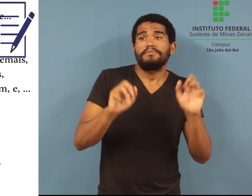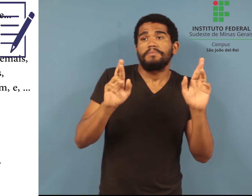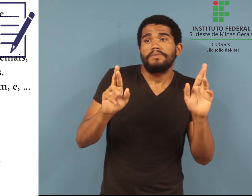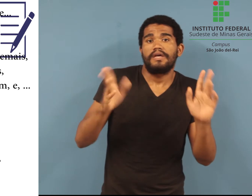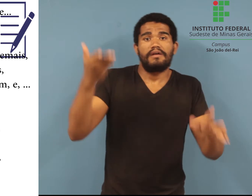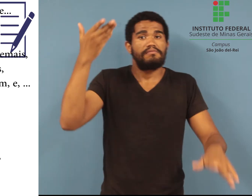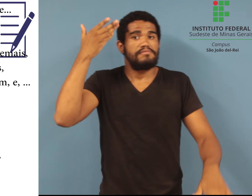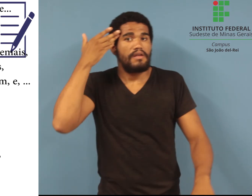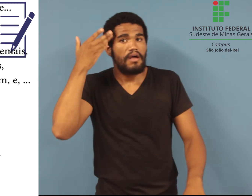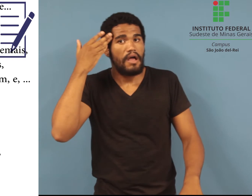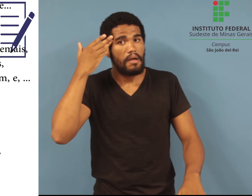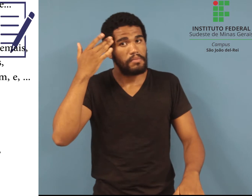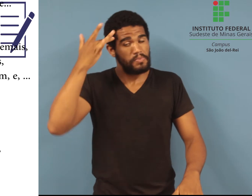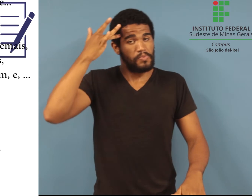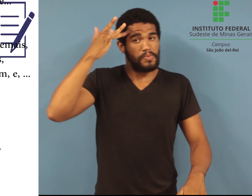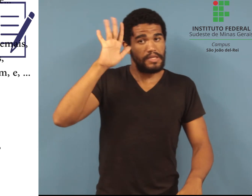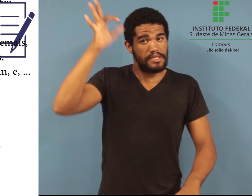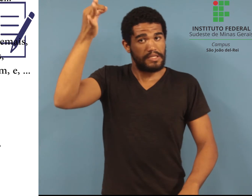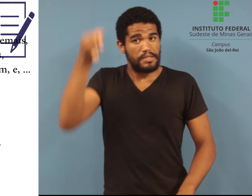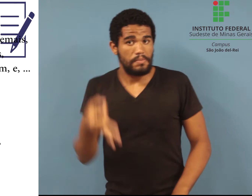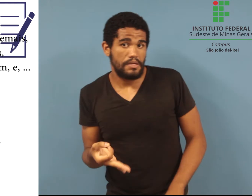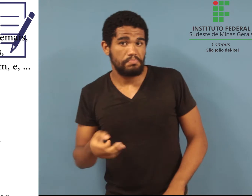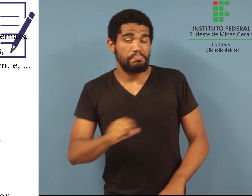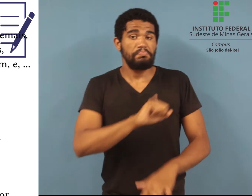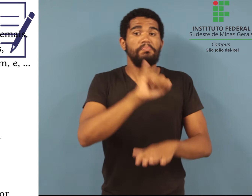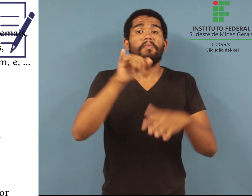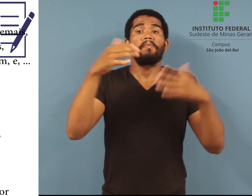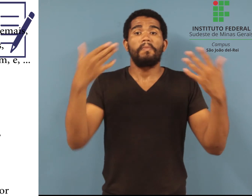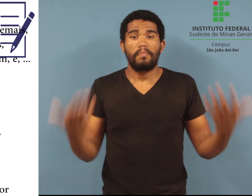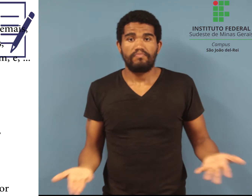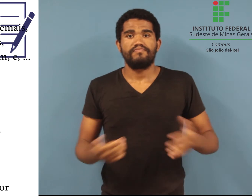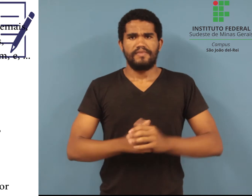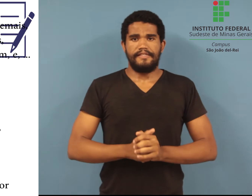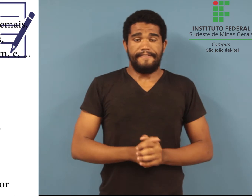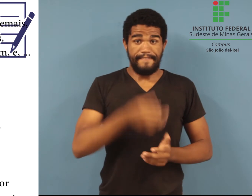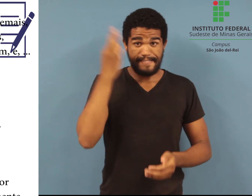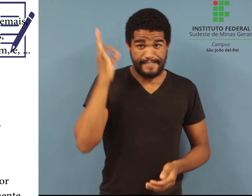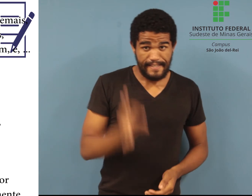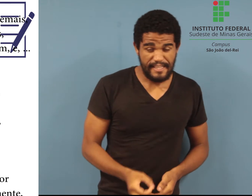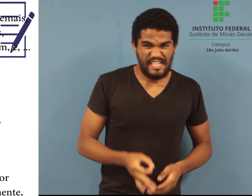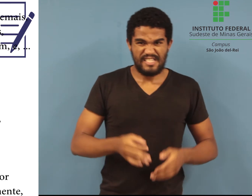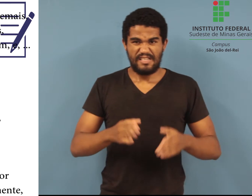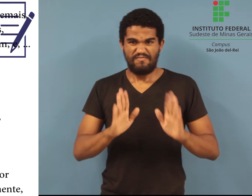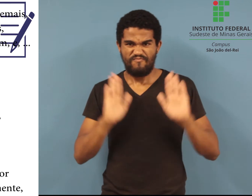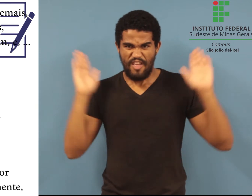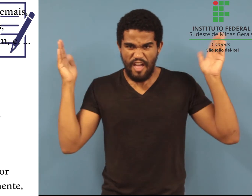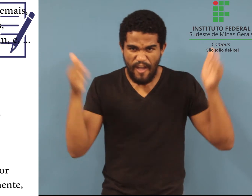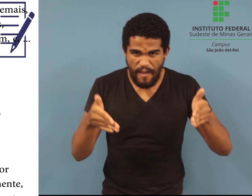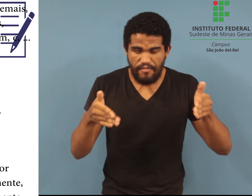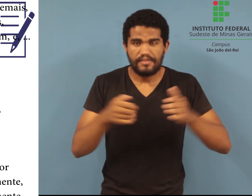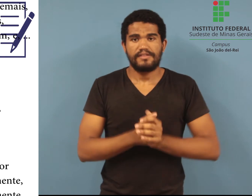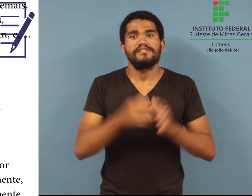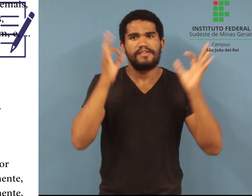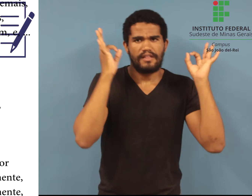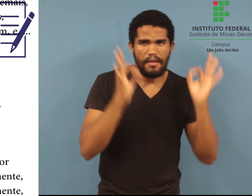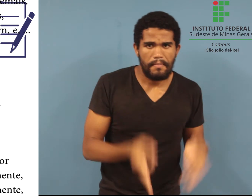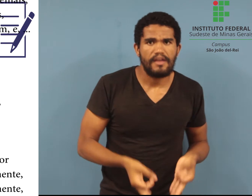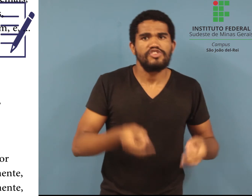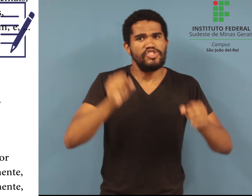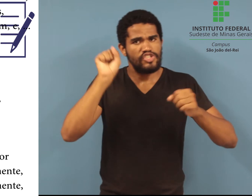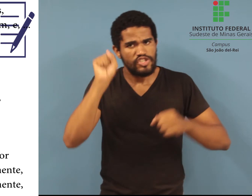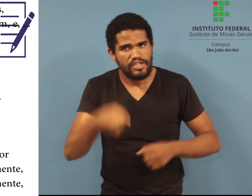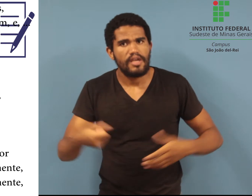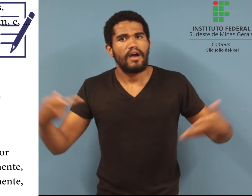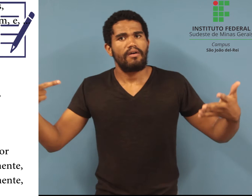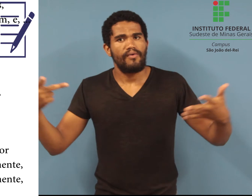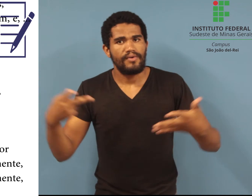é provável, não é certo, se é que. Certeza, ênfase. Certamente, de certo, por